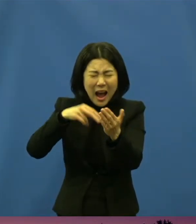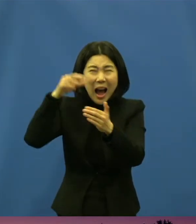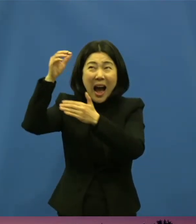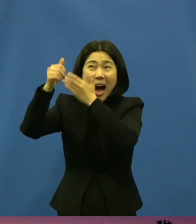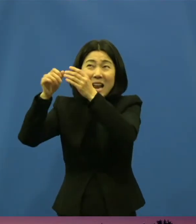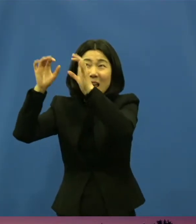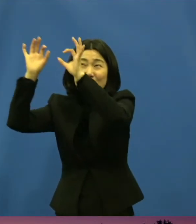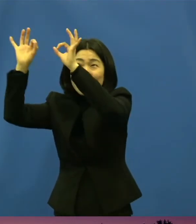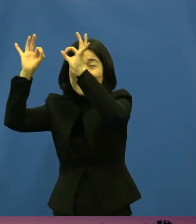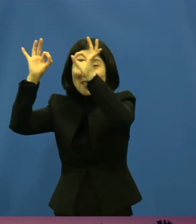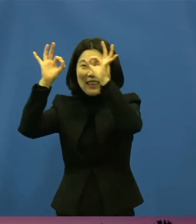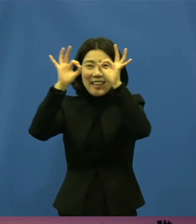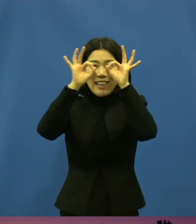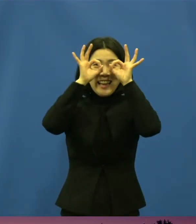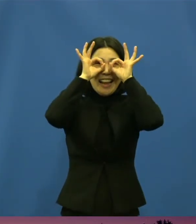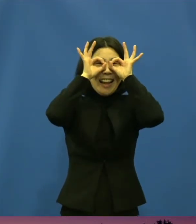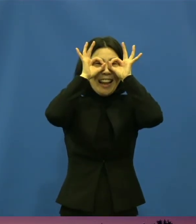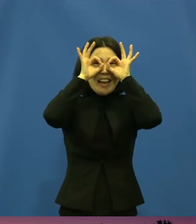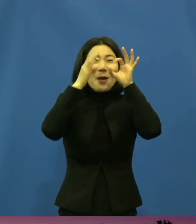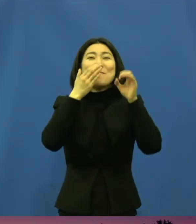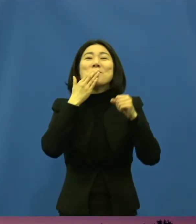이게 지금 오늘 우리의 과제입니다. 과제.